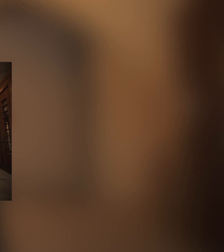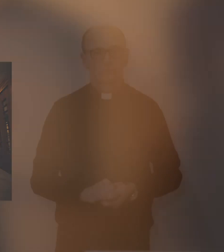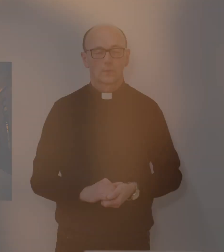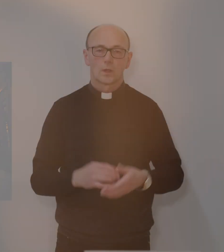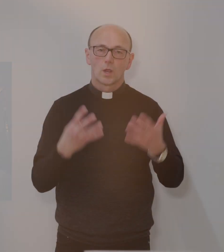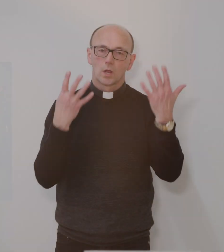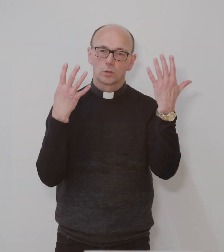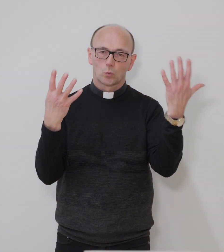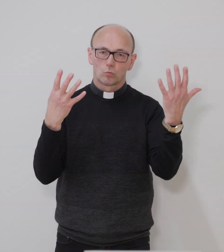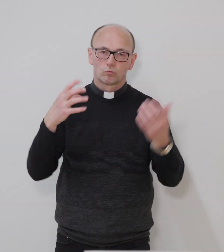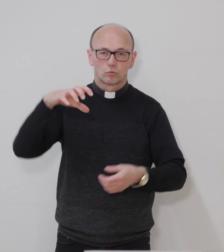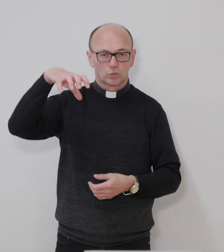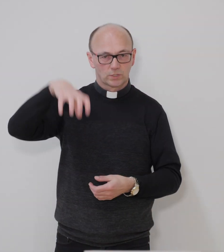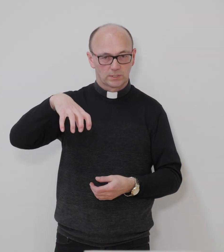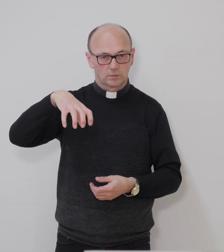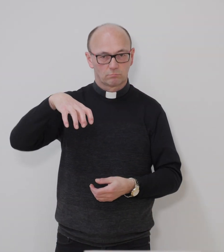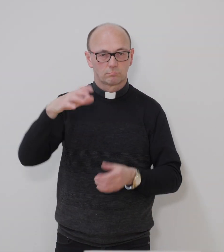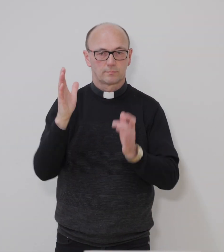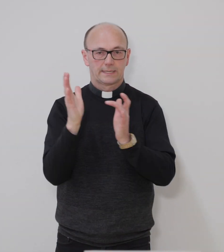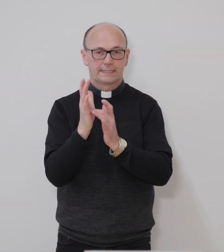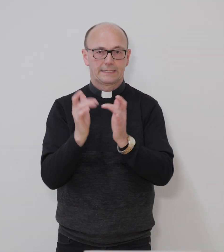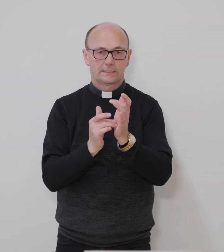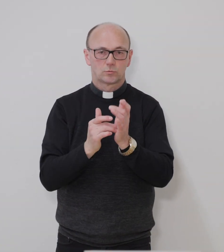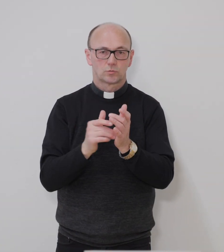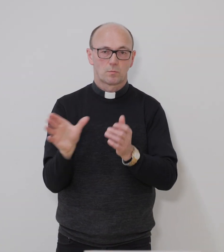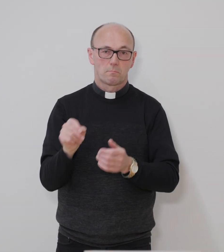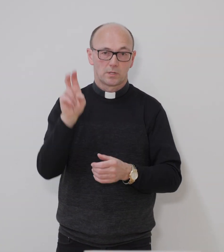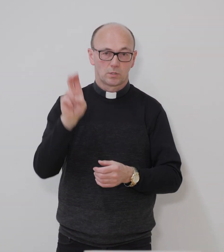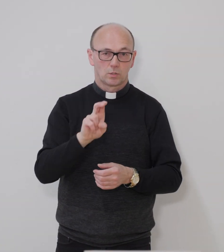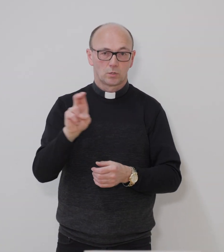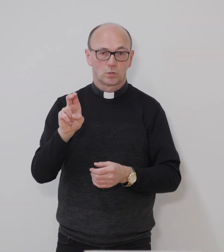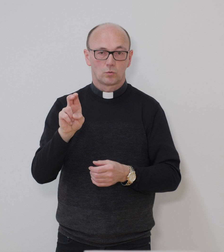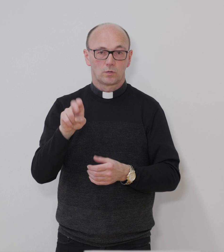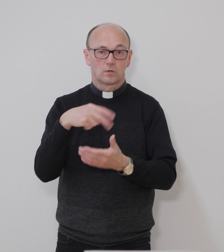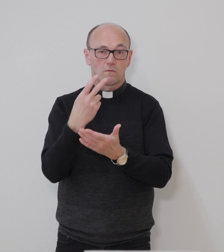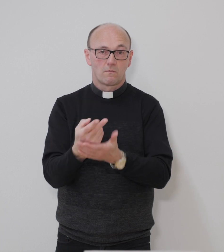9. Station. Jesus fällt zum dritten Mal unter dem Kreuz.